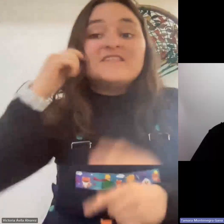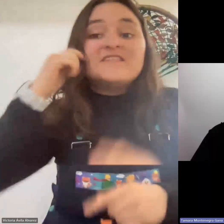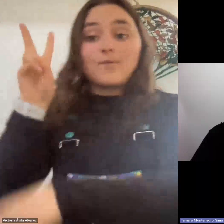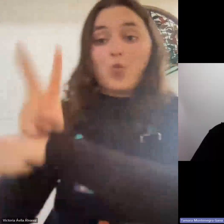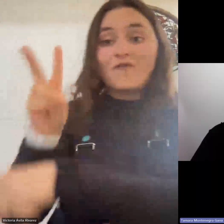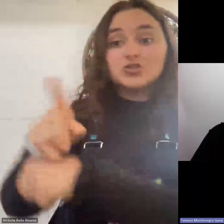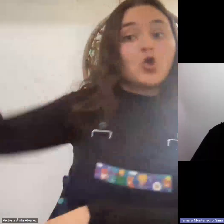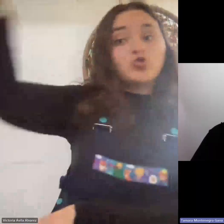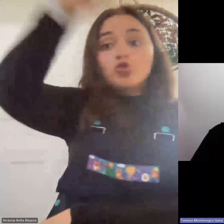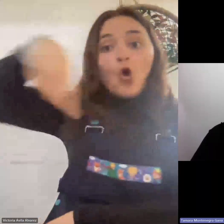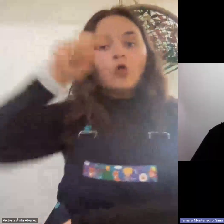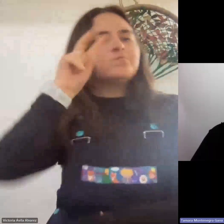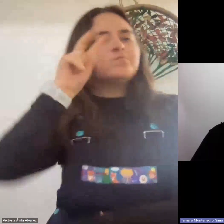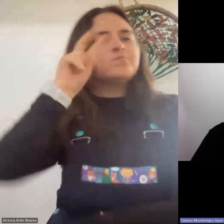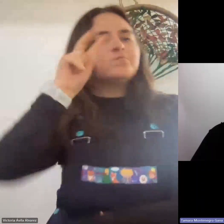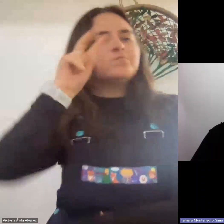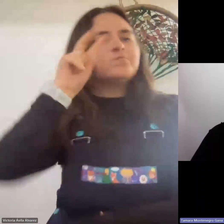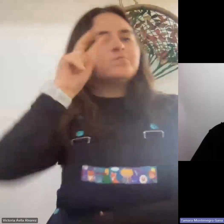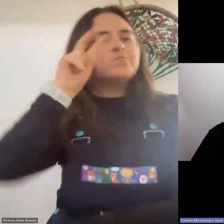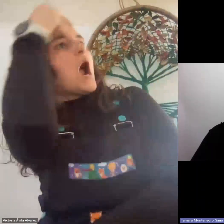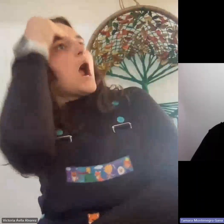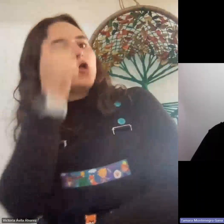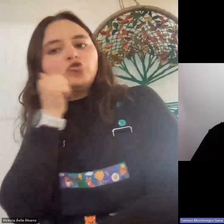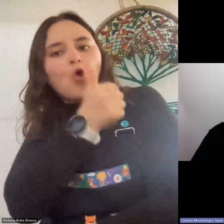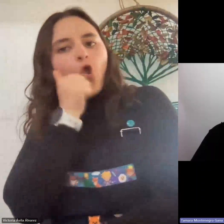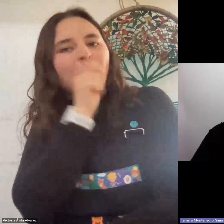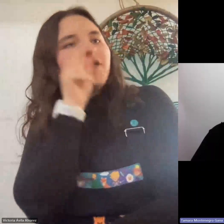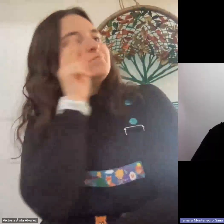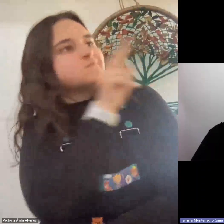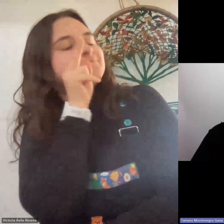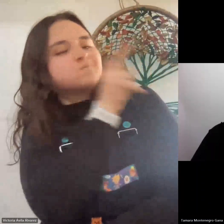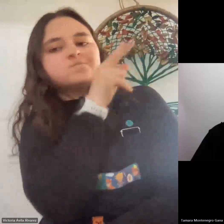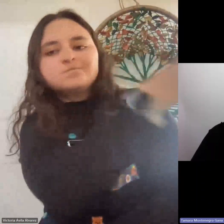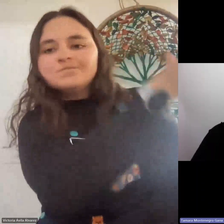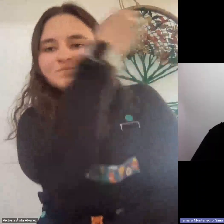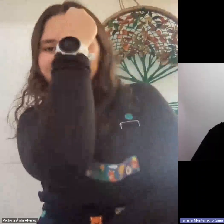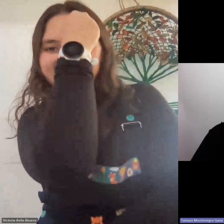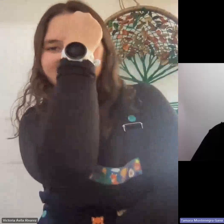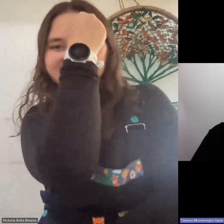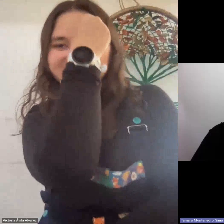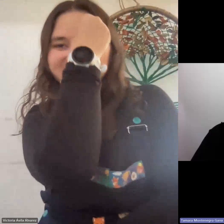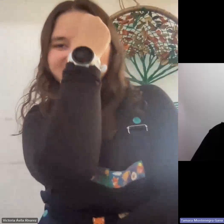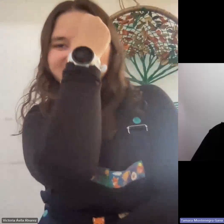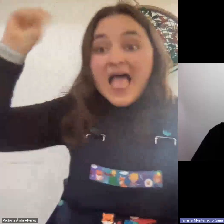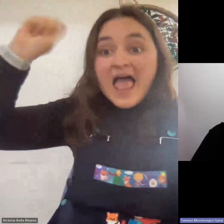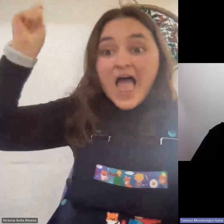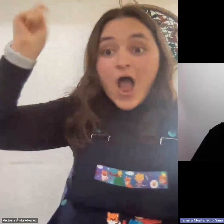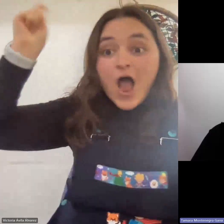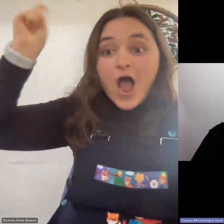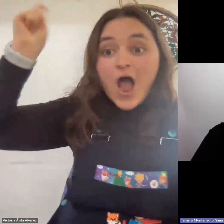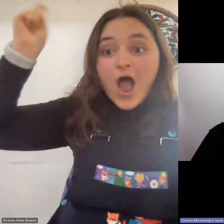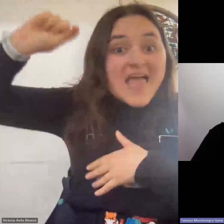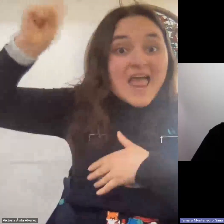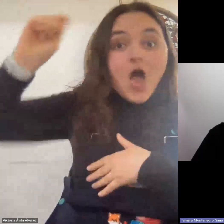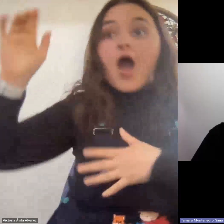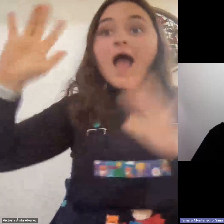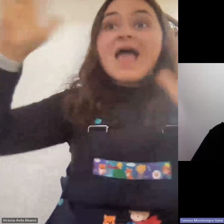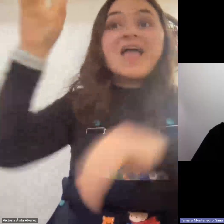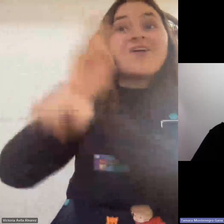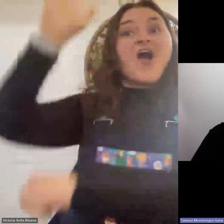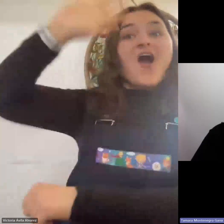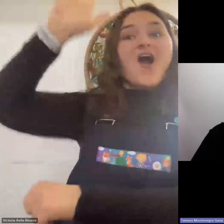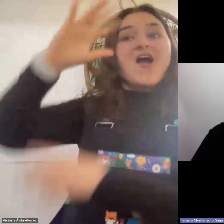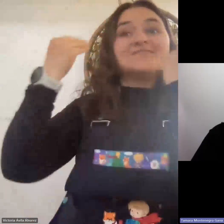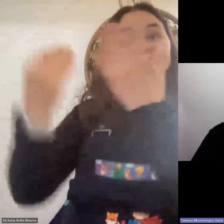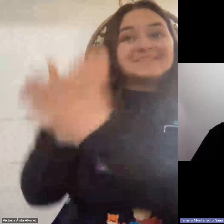Y están pegadas ahí en la sala. Y entonces el profesor lo puede ver y todos los días lo está viendo y se va reteniendo esa